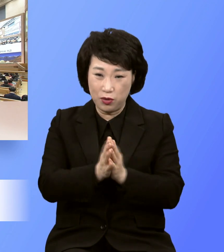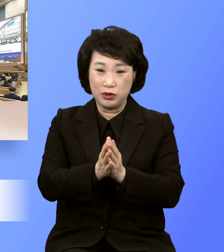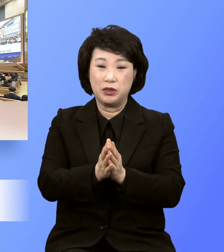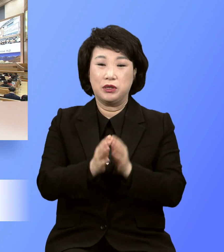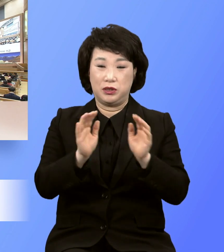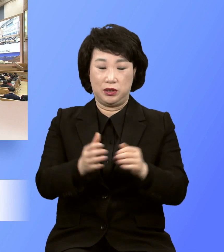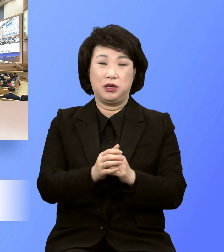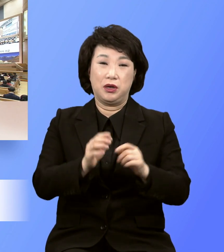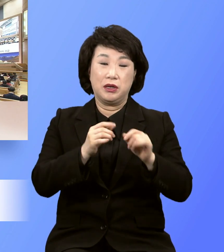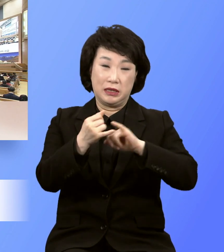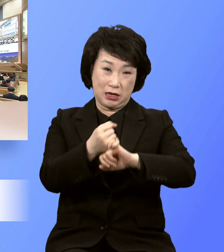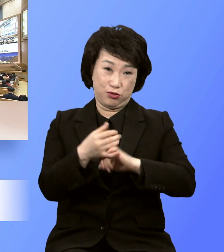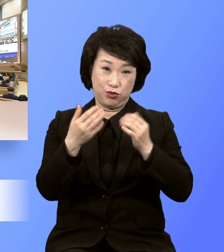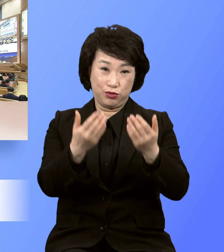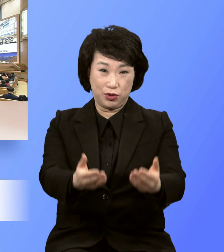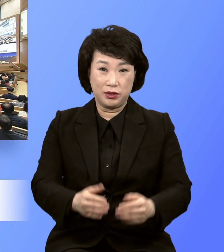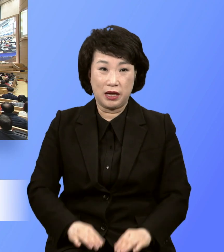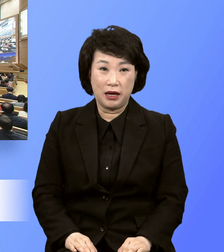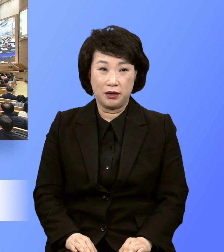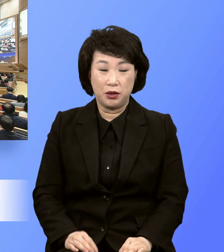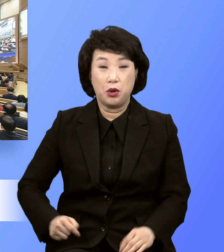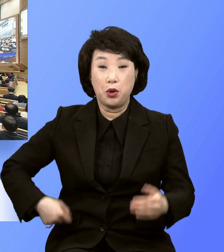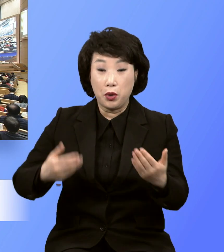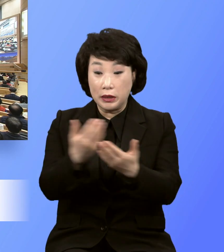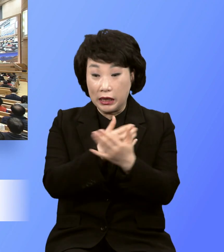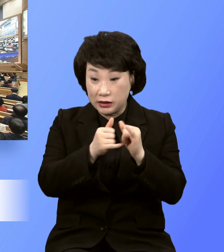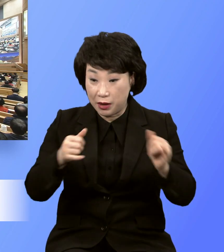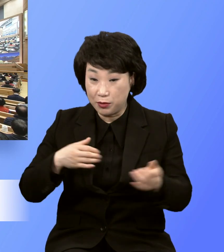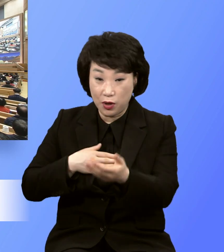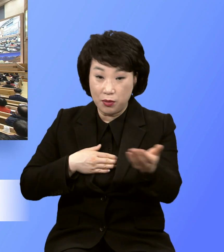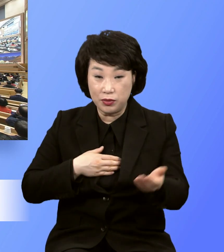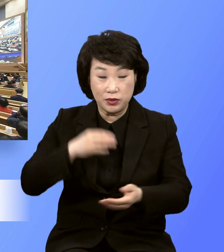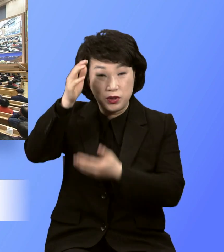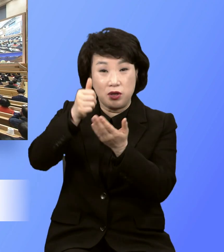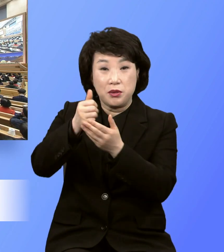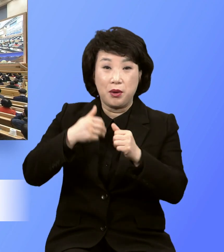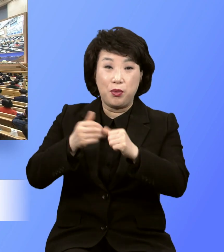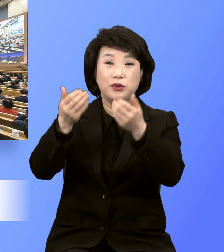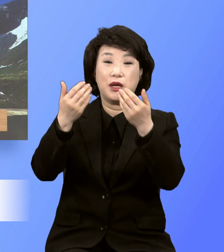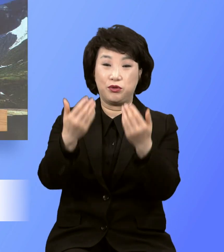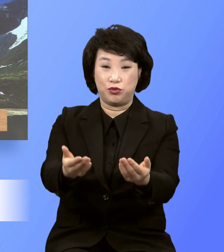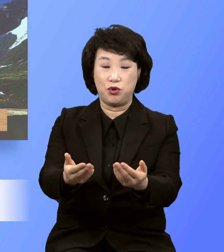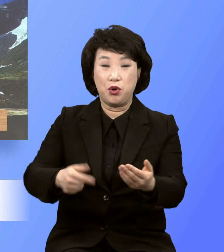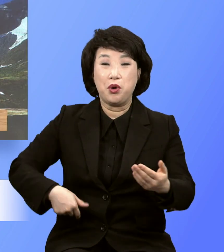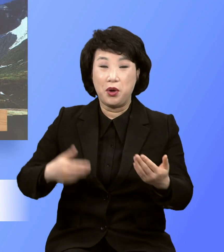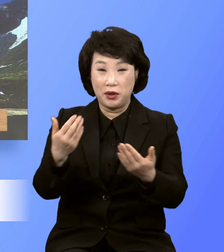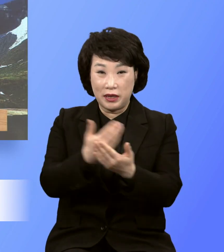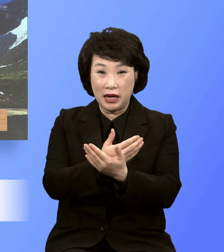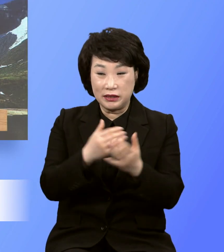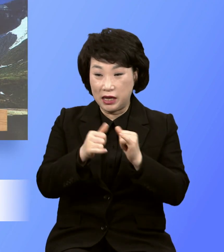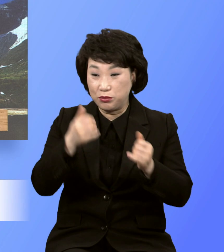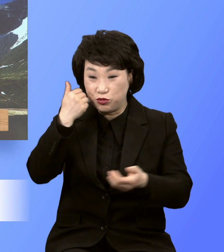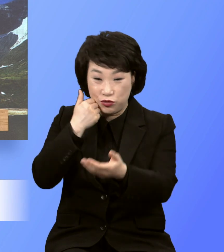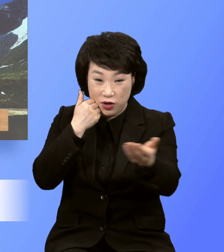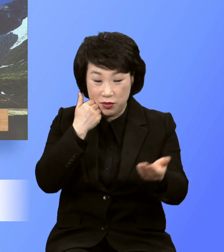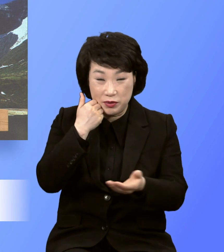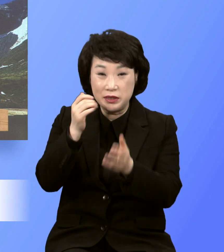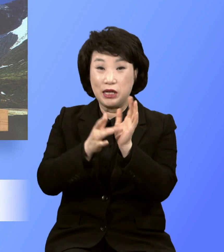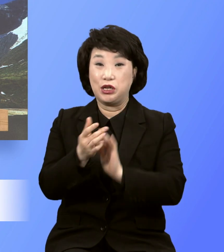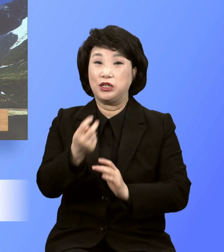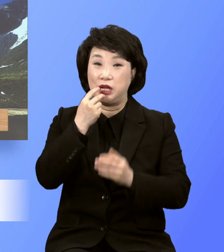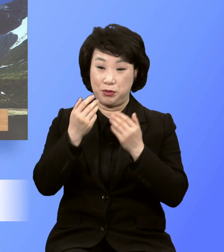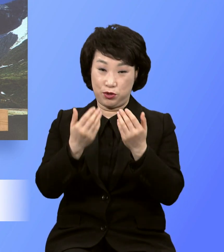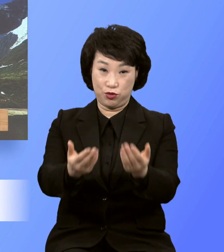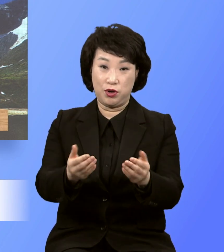부르시는 자들에게 하신 것이라고. 회개하는 자에게 성령을 주시고, 회개하는 자에게 예수